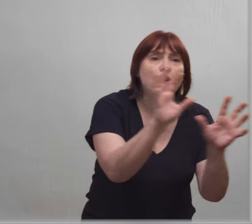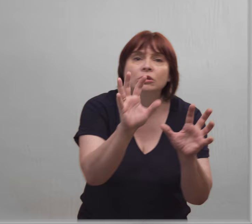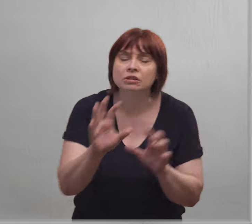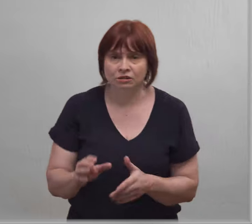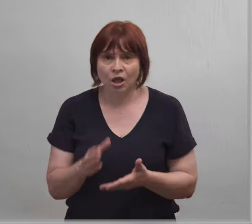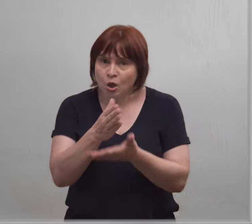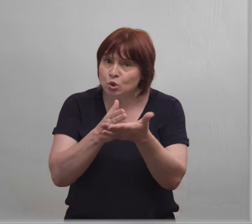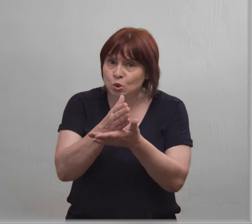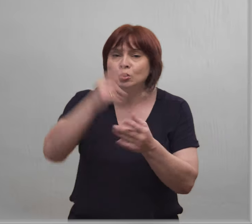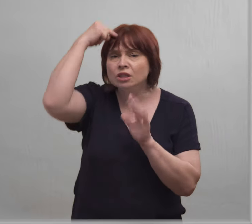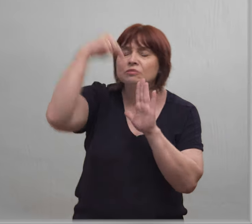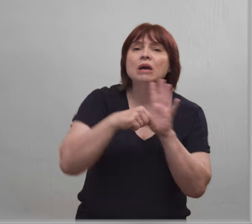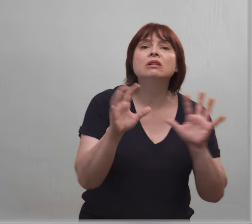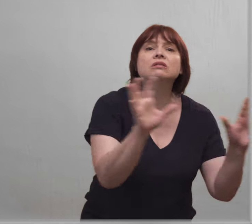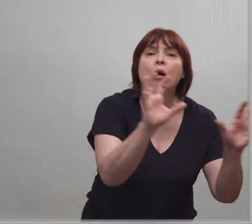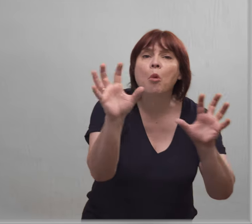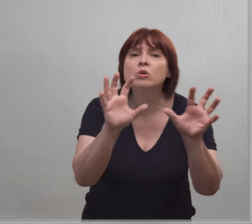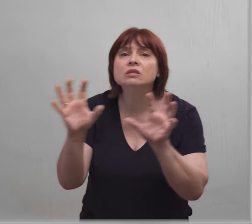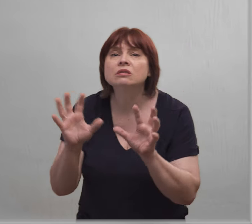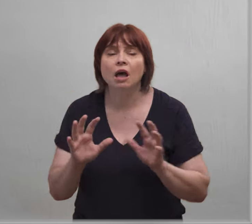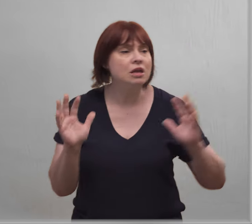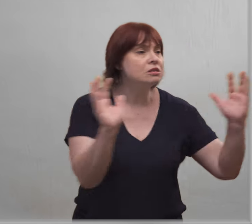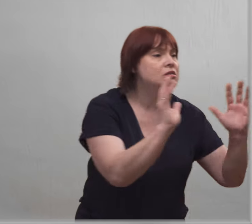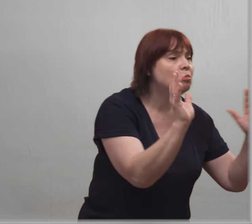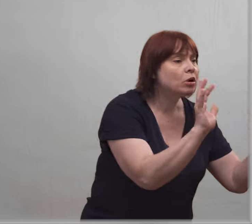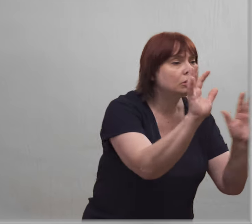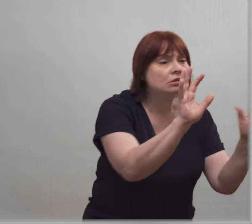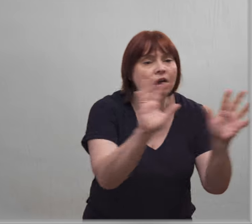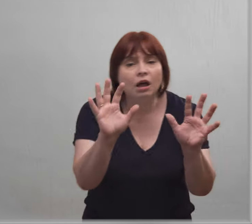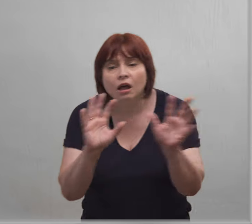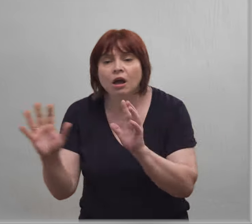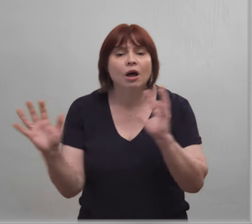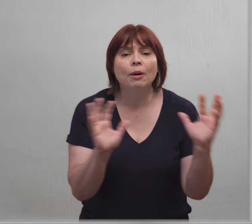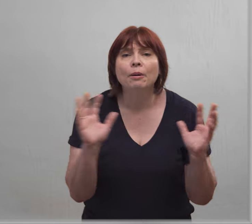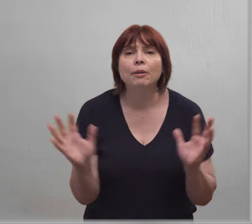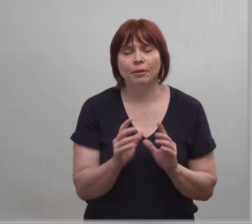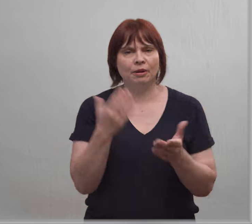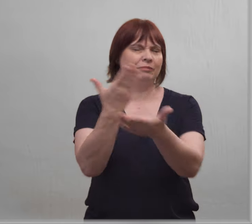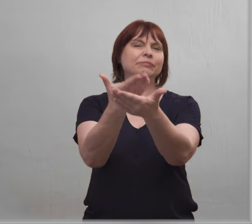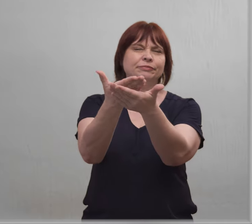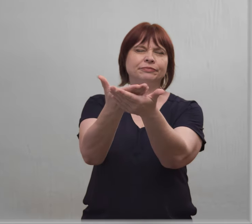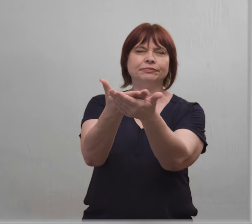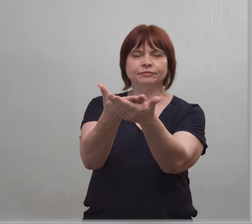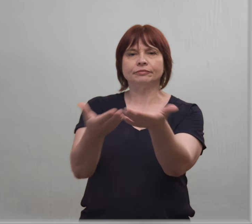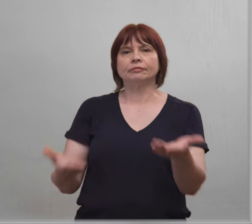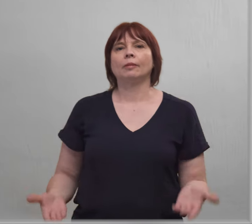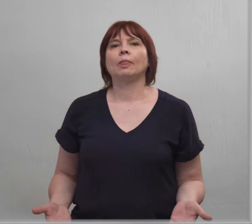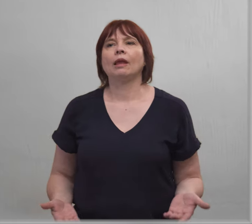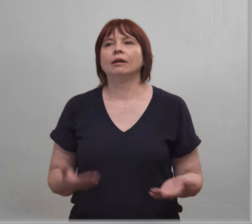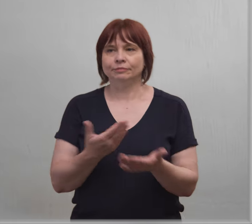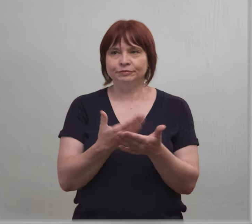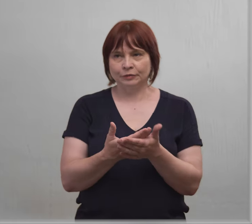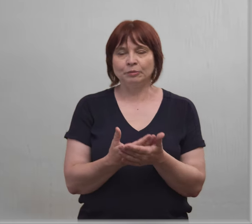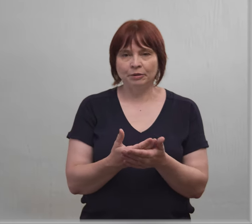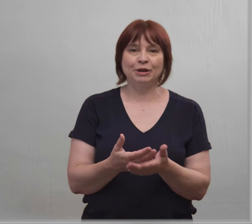что я создаю в своей жизни». Что значит создавать? Что значит созидать? Приведу вам пример. На столе